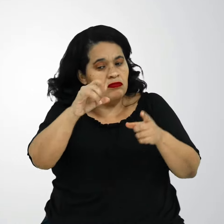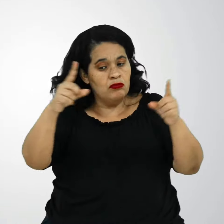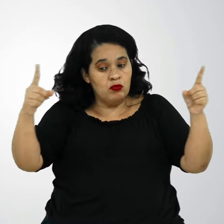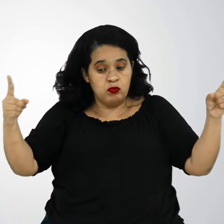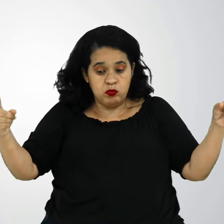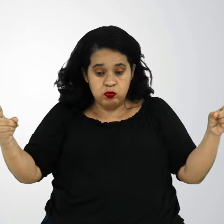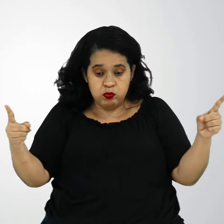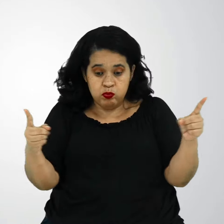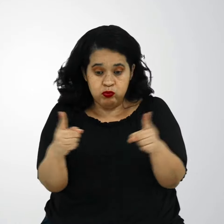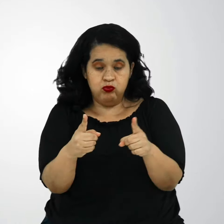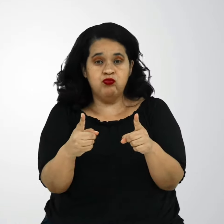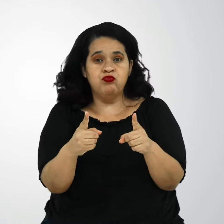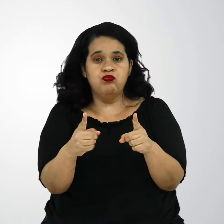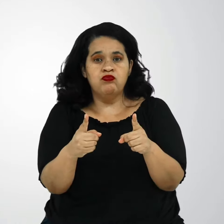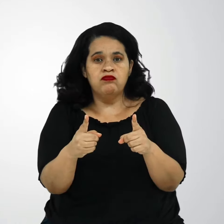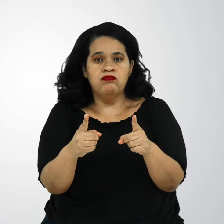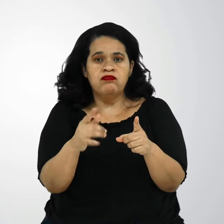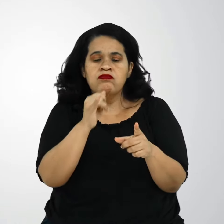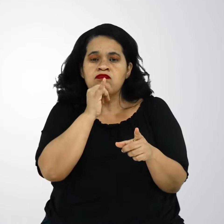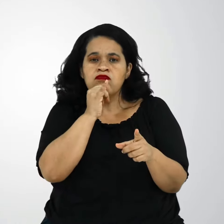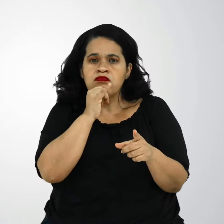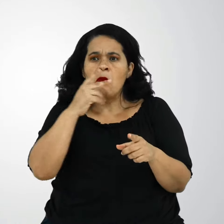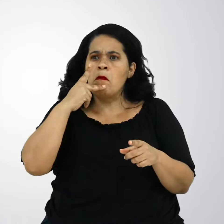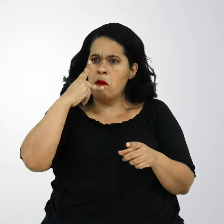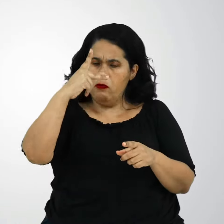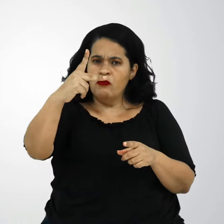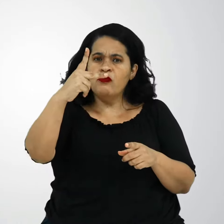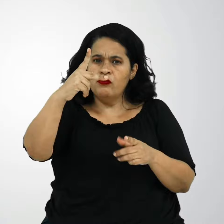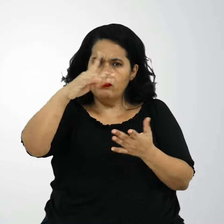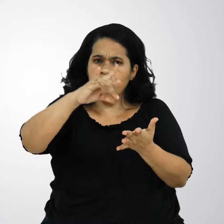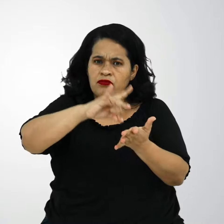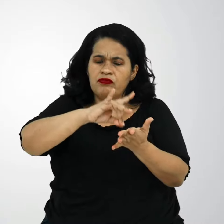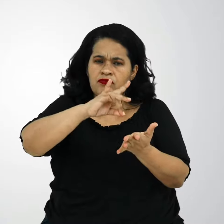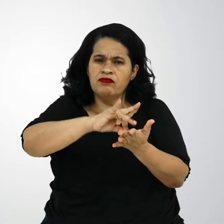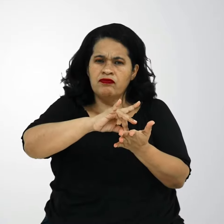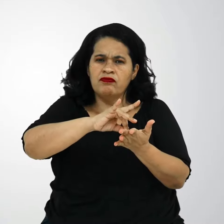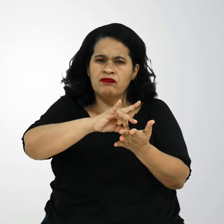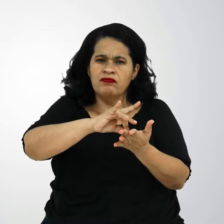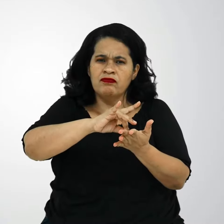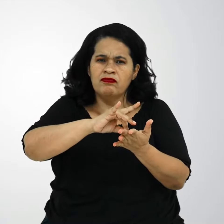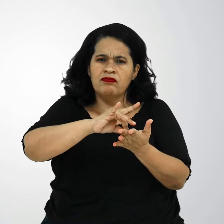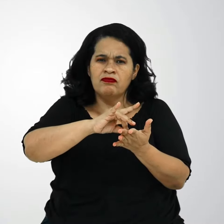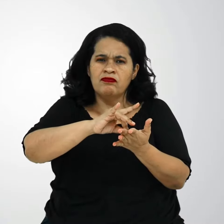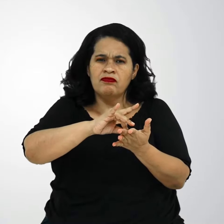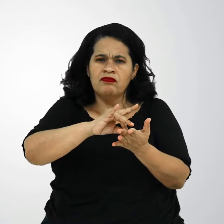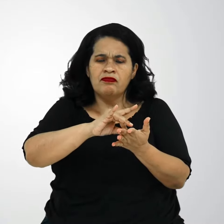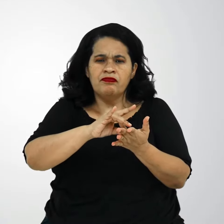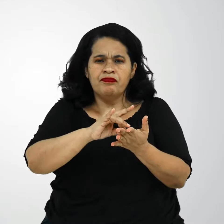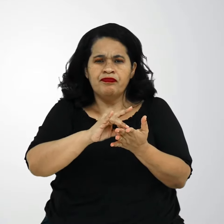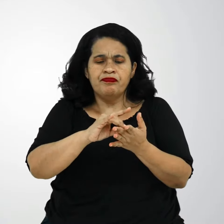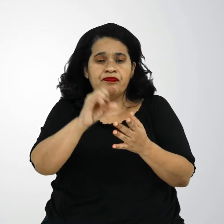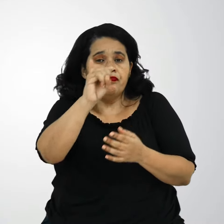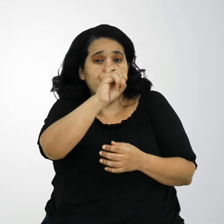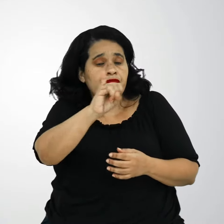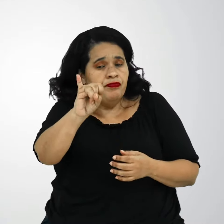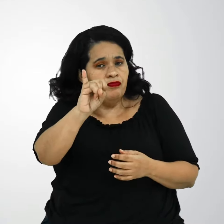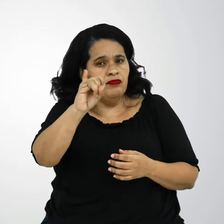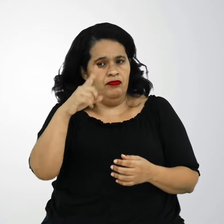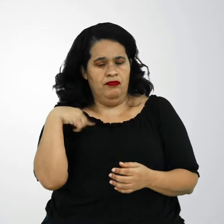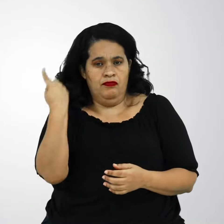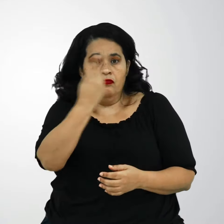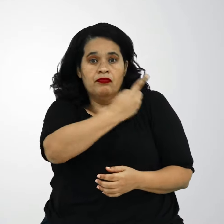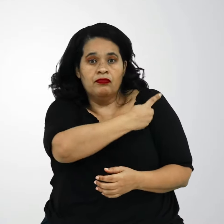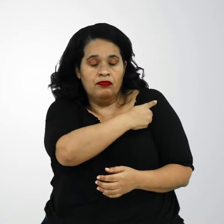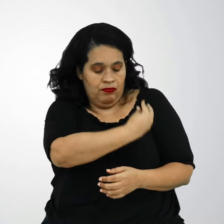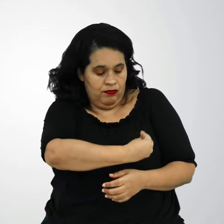abreviado, e aí é o abreviado até no sentido profético, em alguns aspectos literal, porque se a gente vivesse